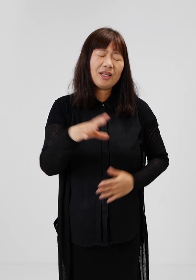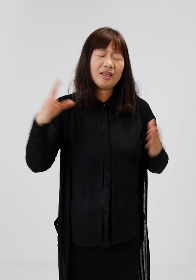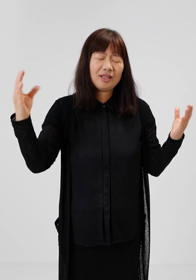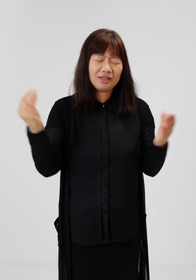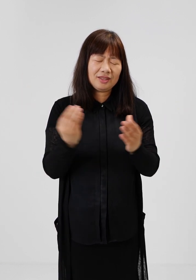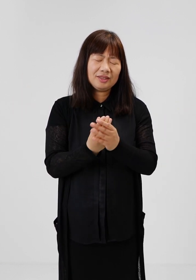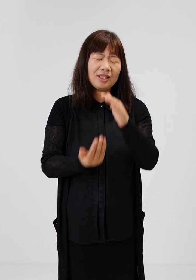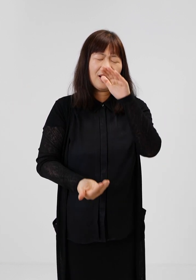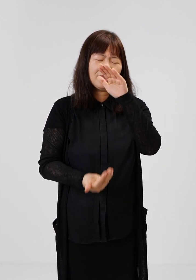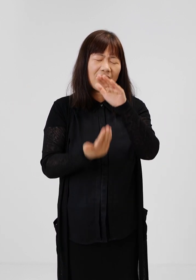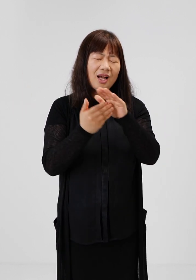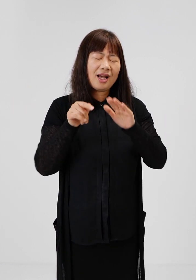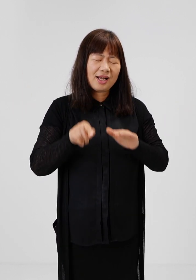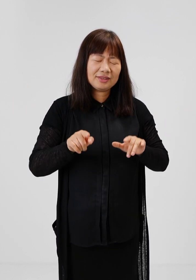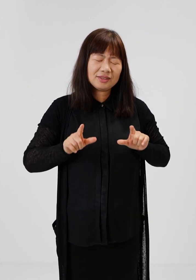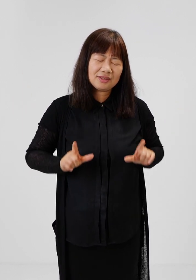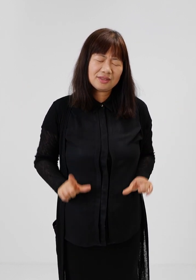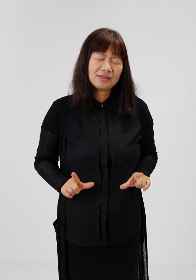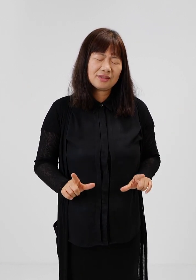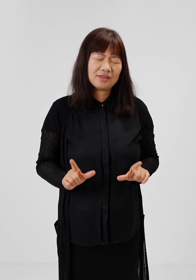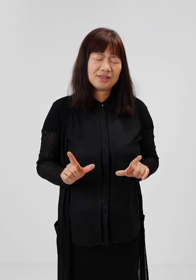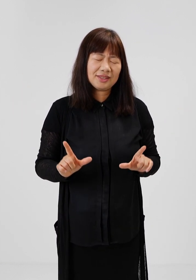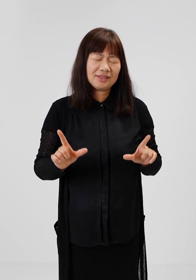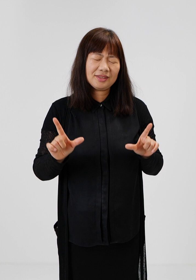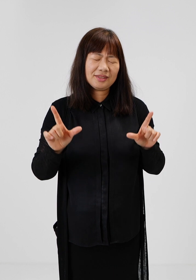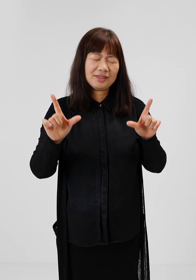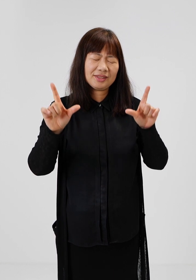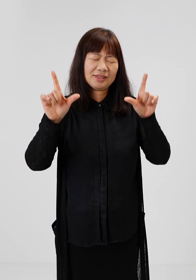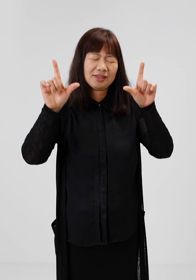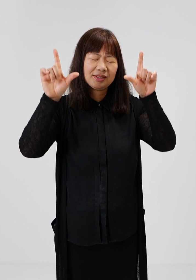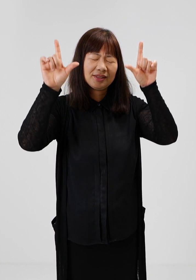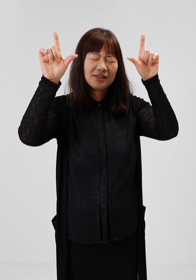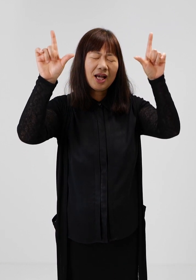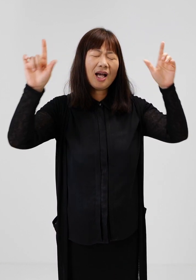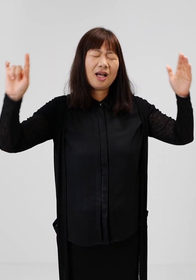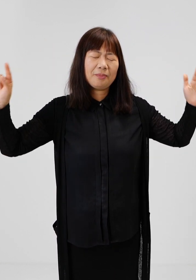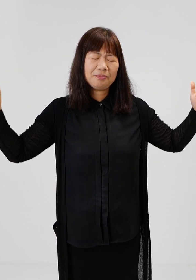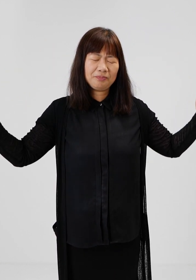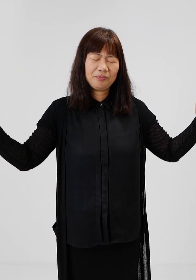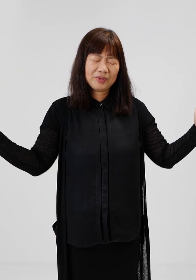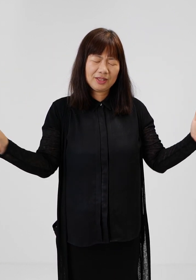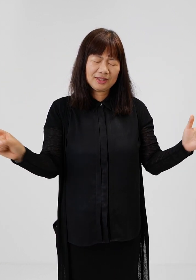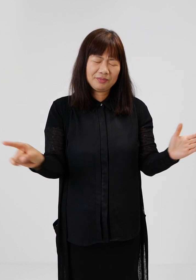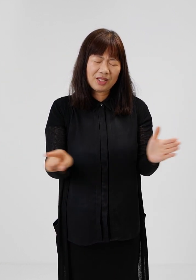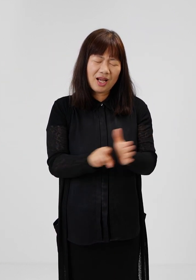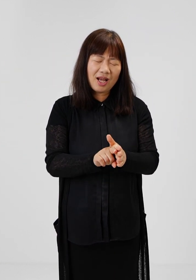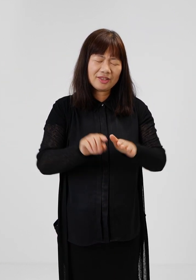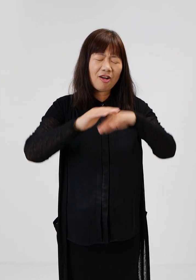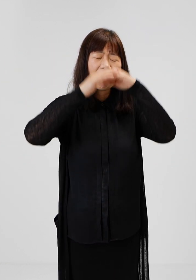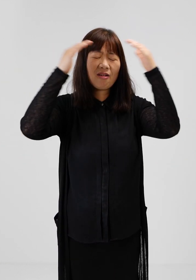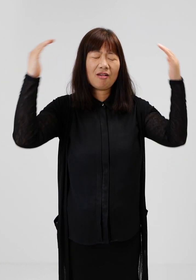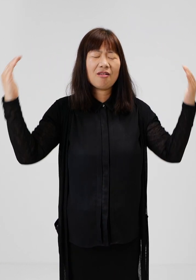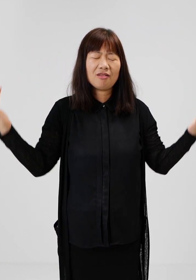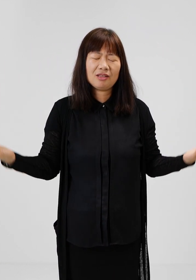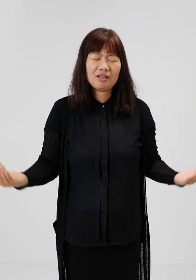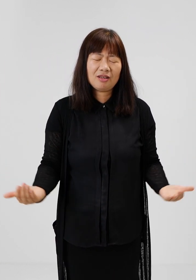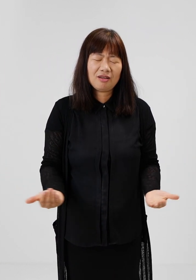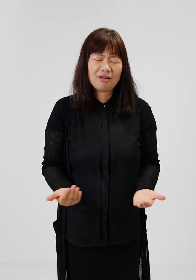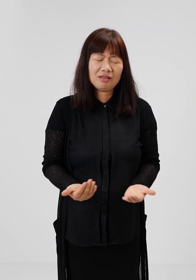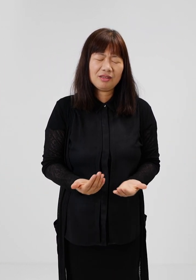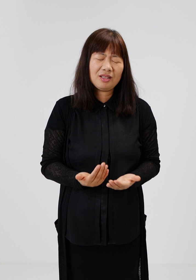완성될 그날까지 믿음나여 그 위에 서리라.